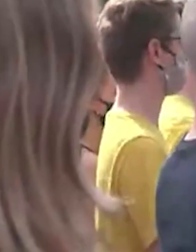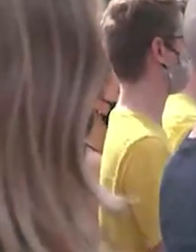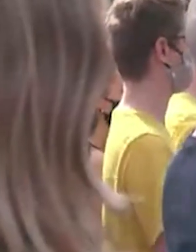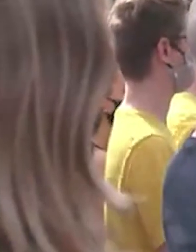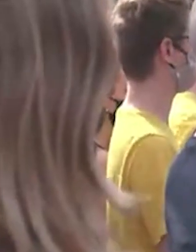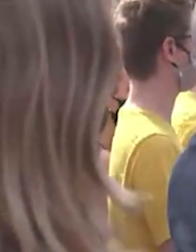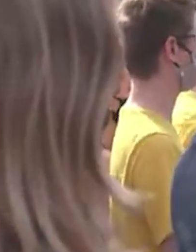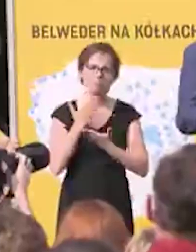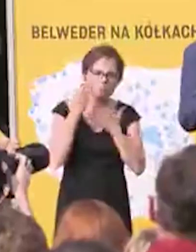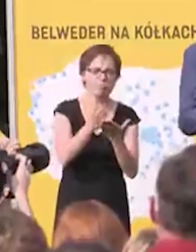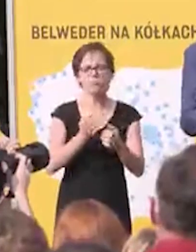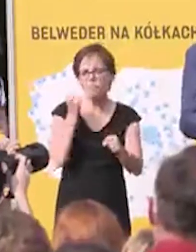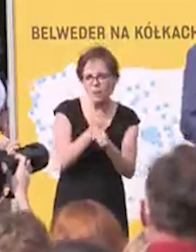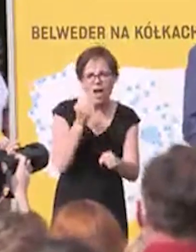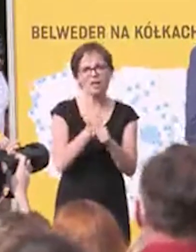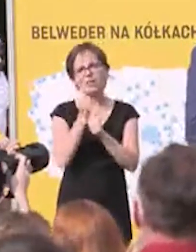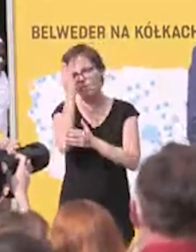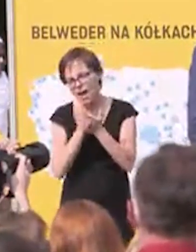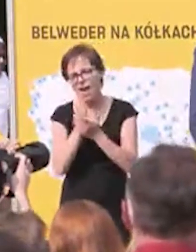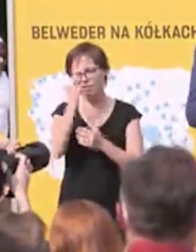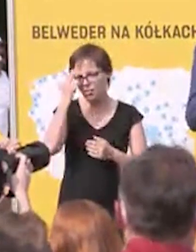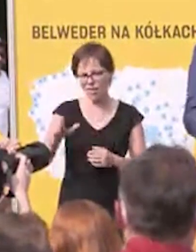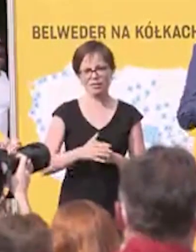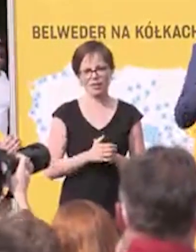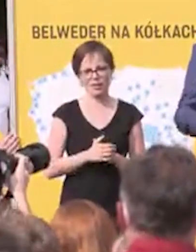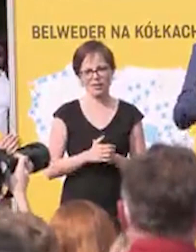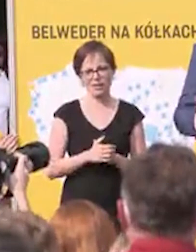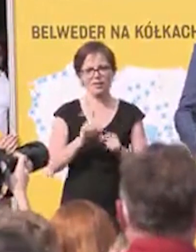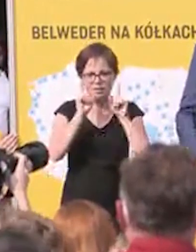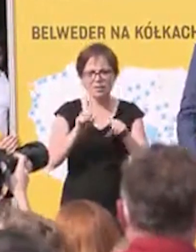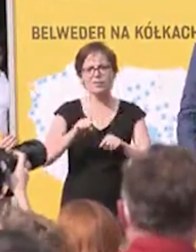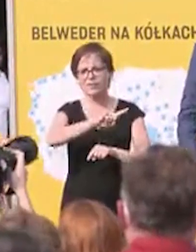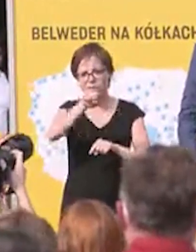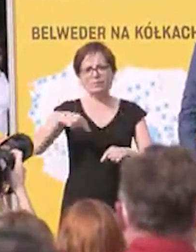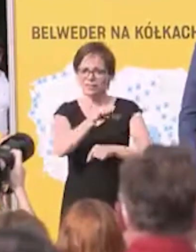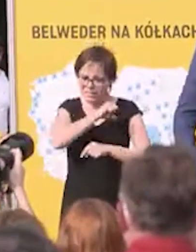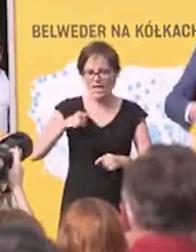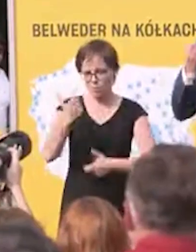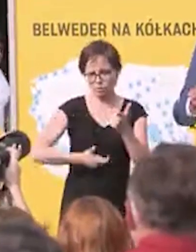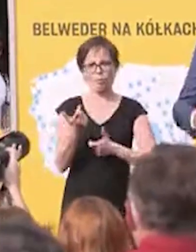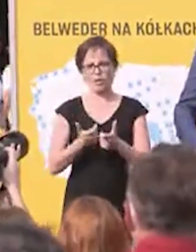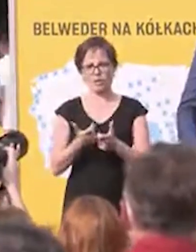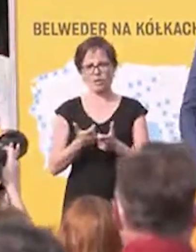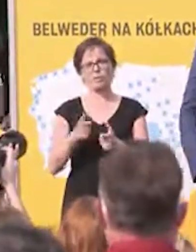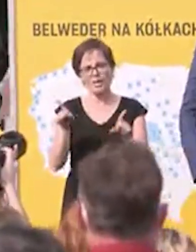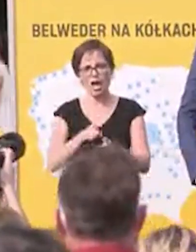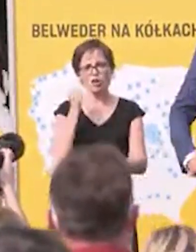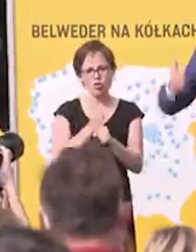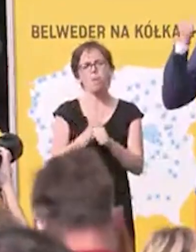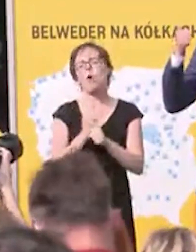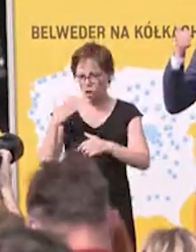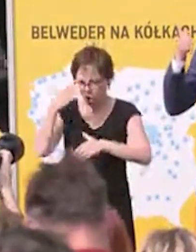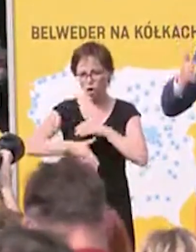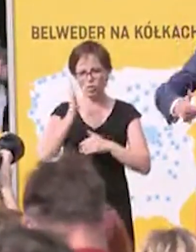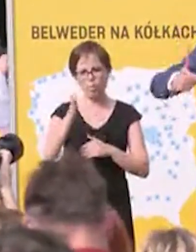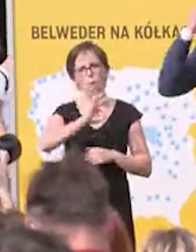poświęceniu, waszej pracy, wierze i nadziei. Zrobiliśmy to sobie sami. I dokończymy tę robotę. Bo